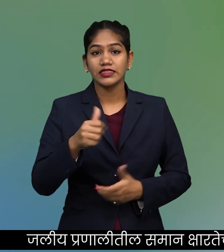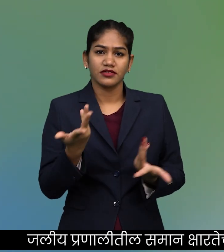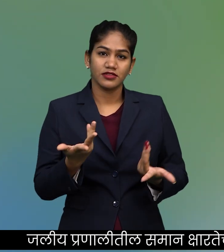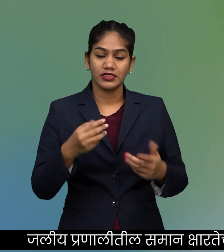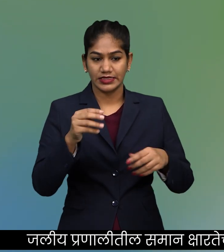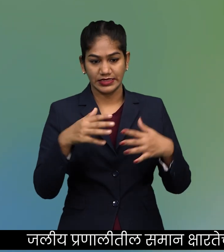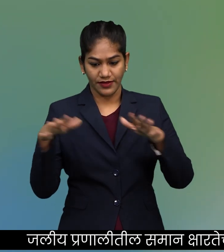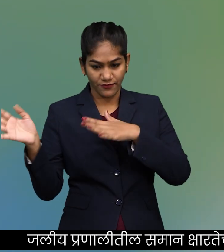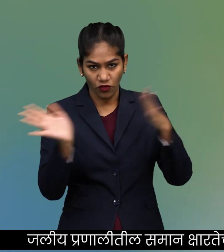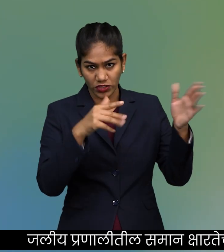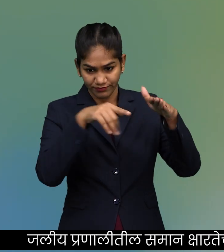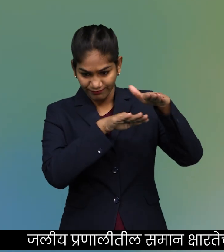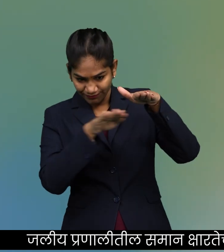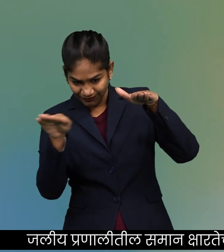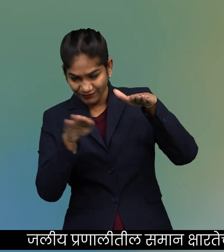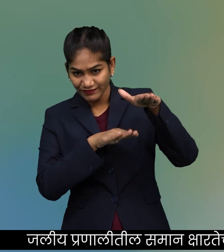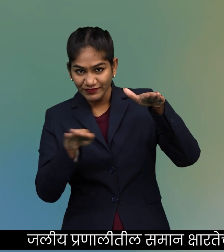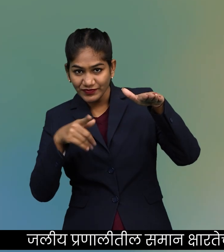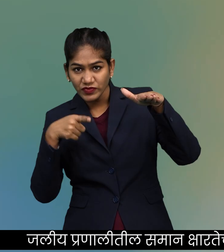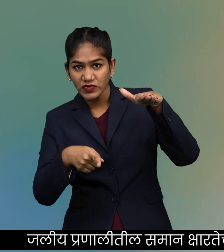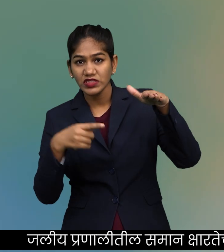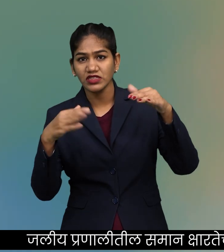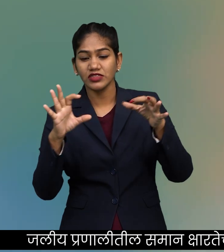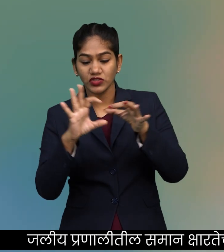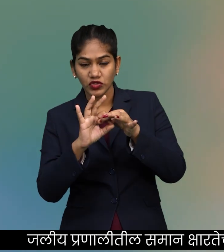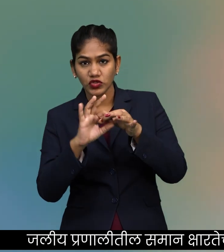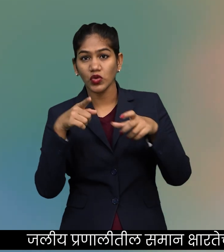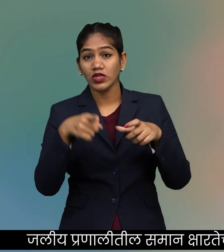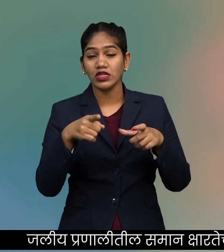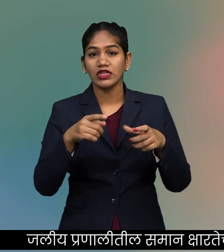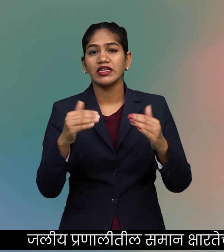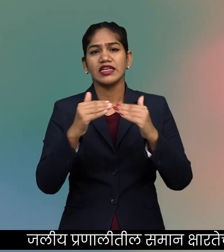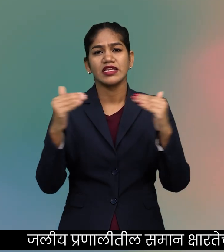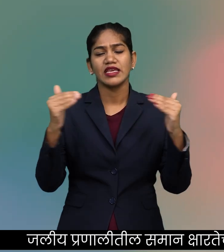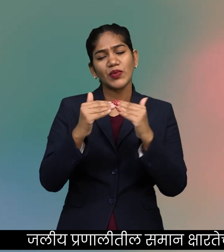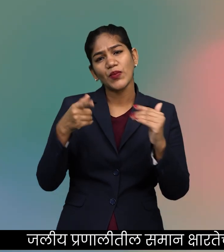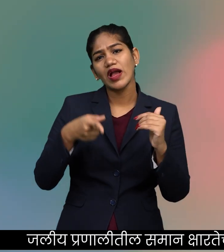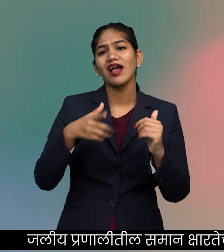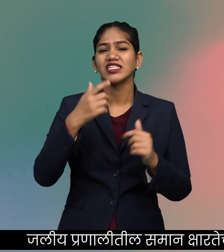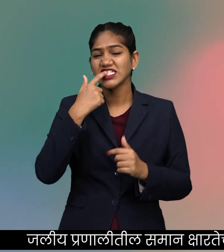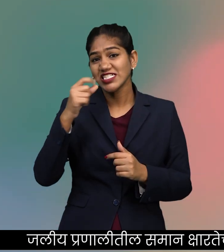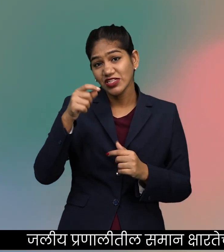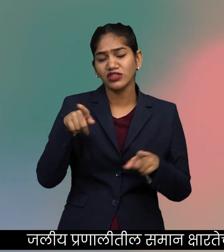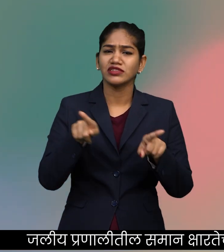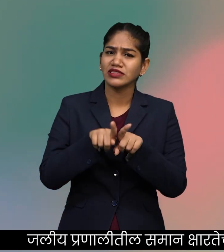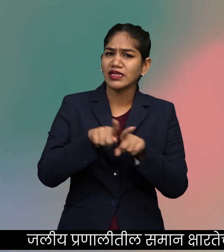आयसोहालीन, जलीय प्रणालीतील समान क्षारतेच्या बिंदूंना जोडणाऱ्या रेषा किंवा